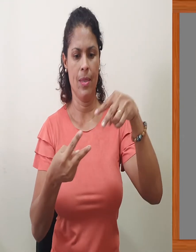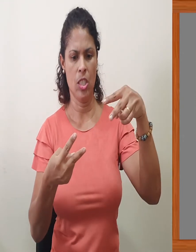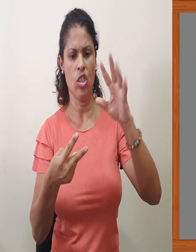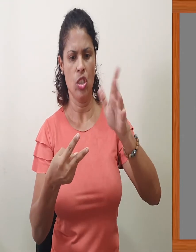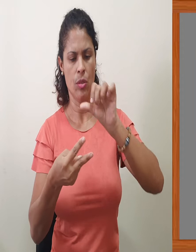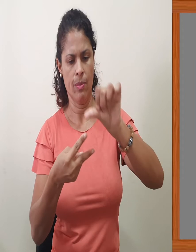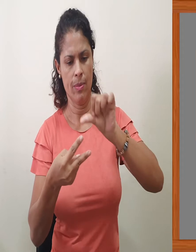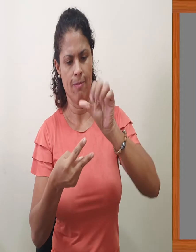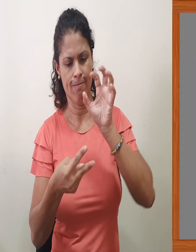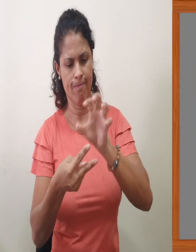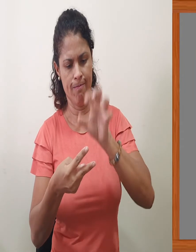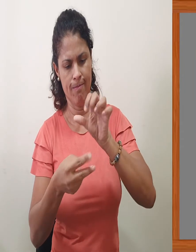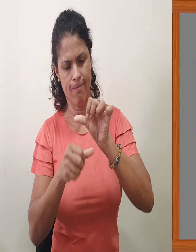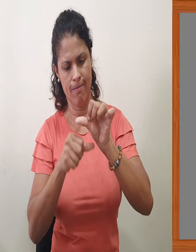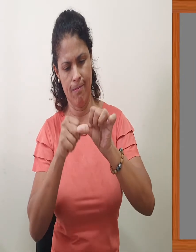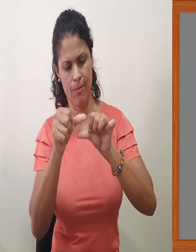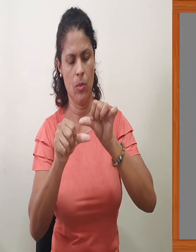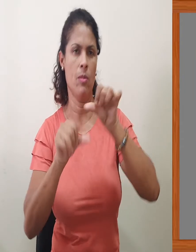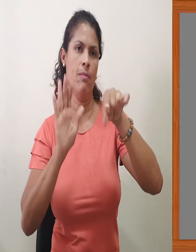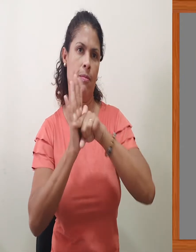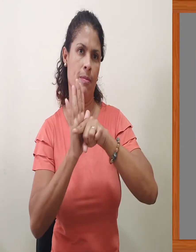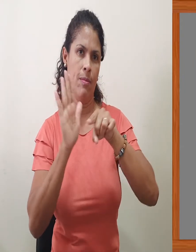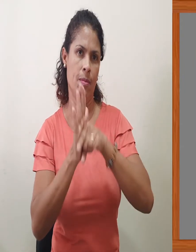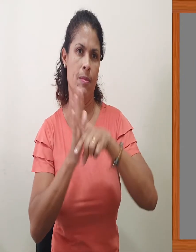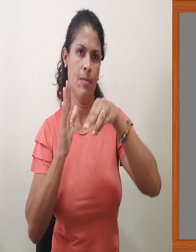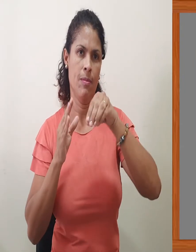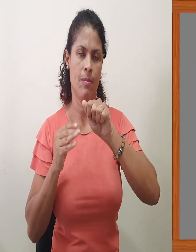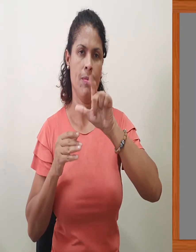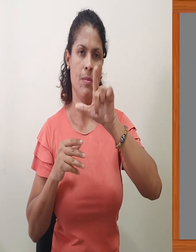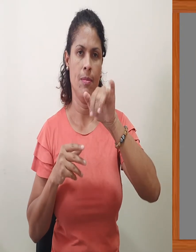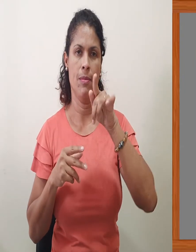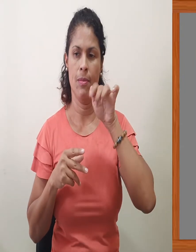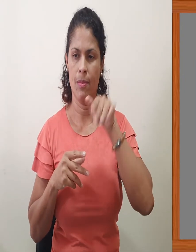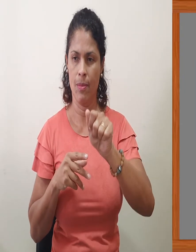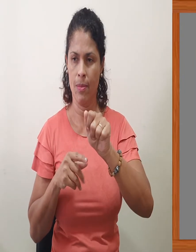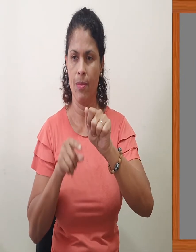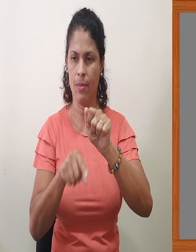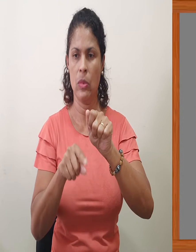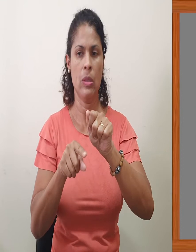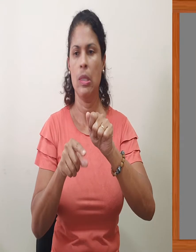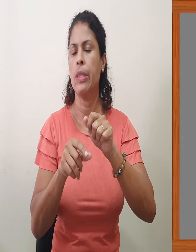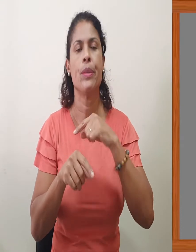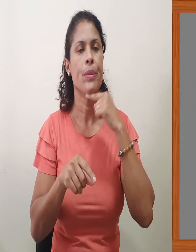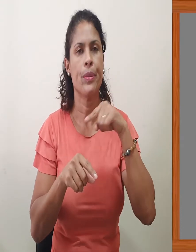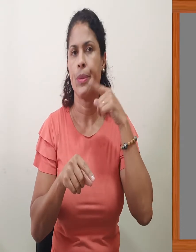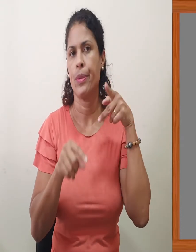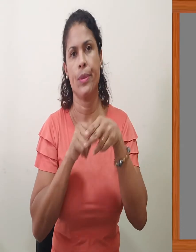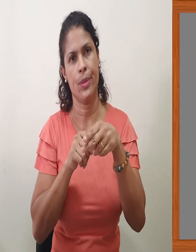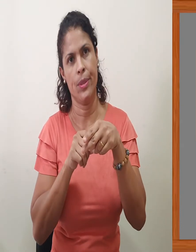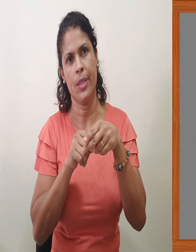presentes principalmente no cigarro, as nitrosaminas, o benzeno, o álcool etílico,